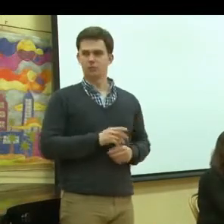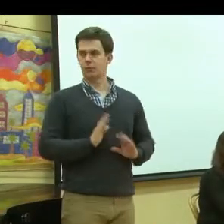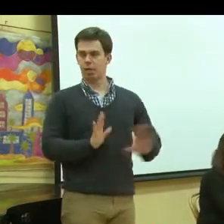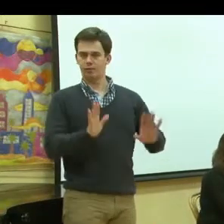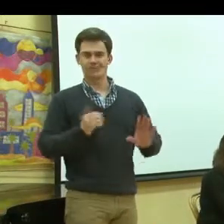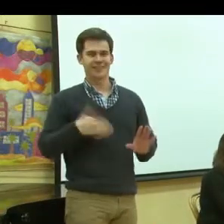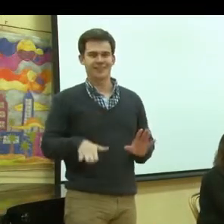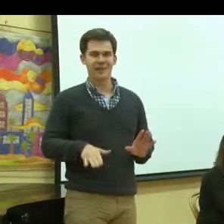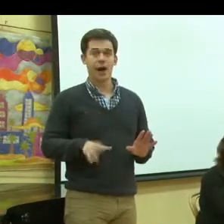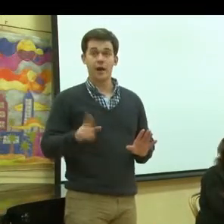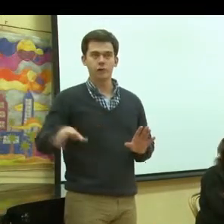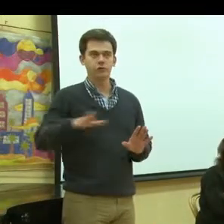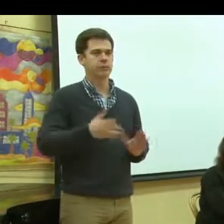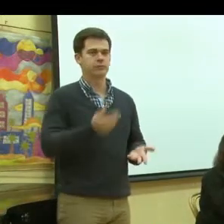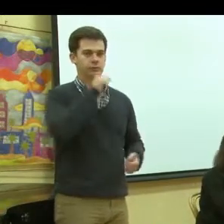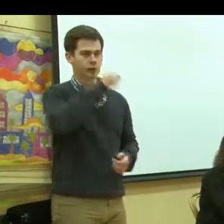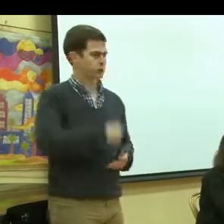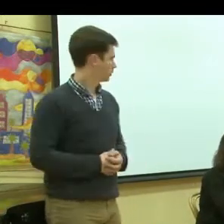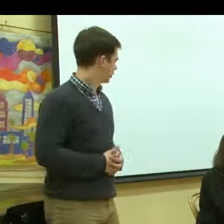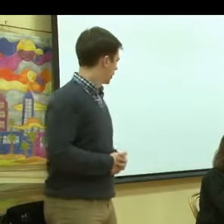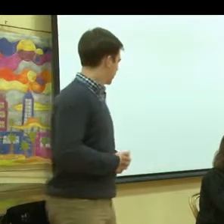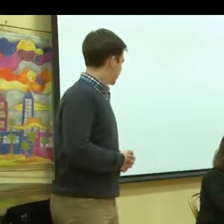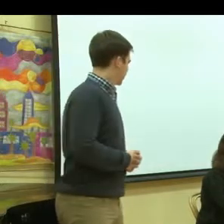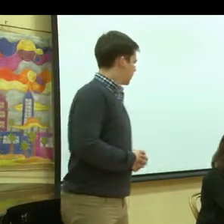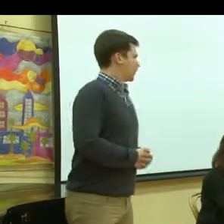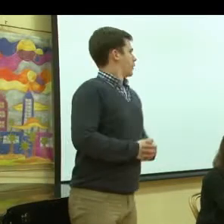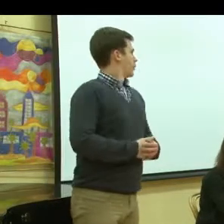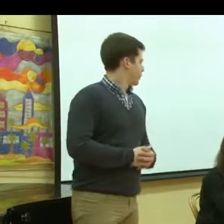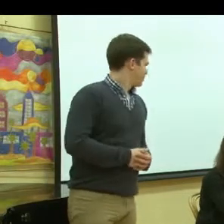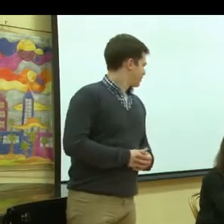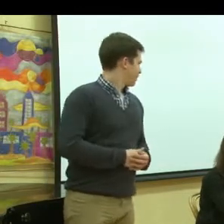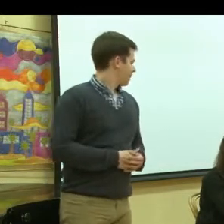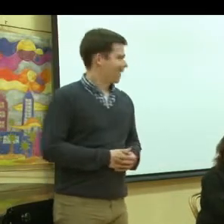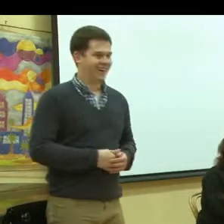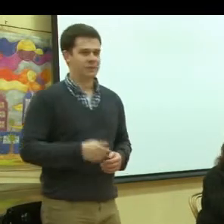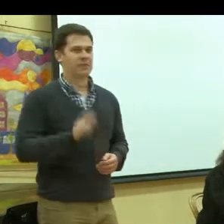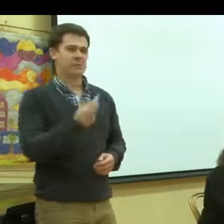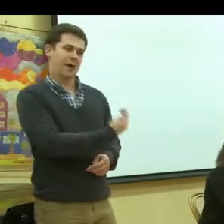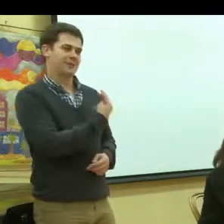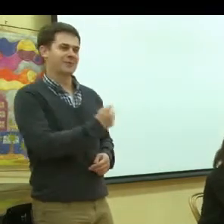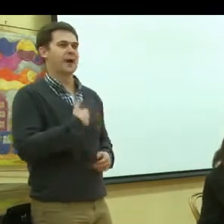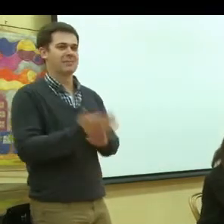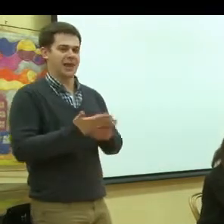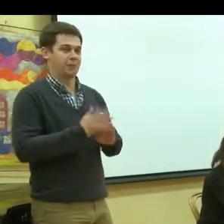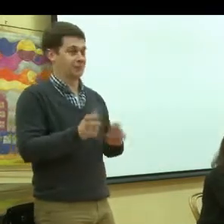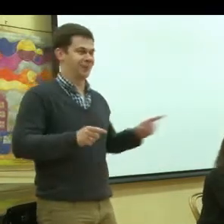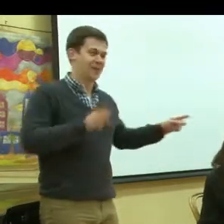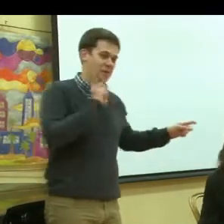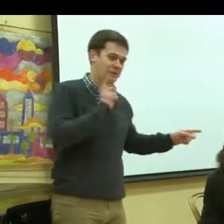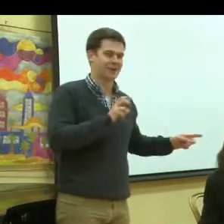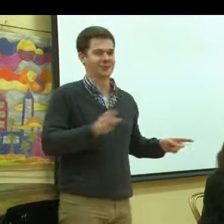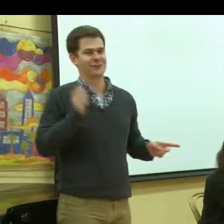Tak sobie jeszcze zerkam od czasu do czasu na Tomka, który miga. Patrzę, co on miga. Ja mówię, Krystian, cię mówi Sylwia. I to tak.